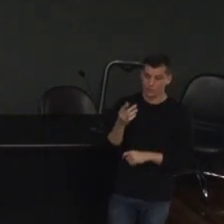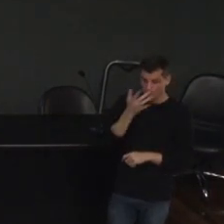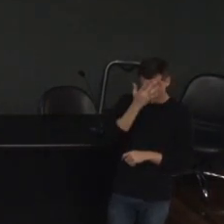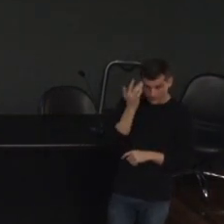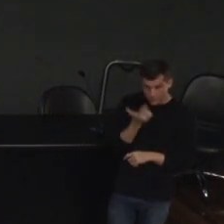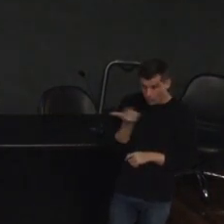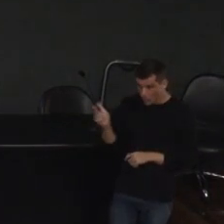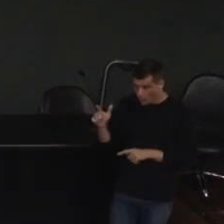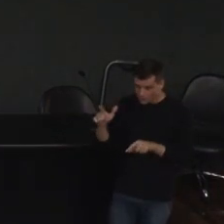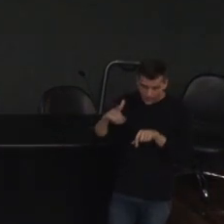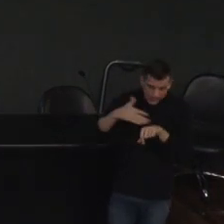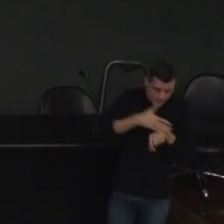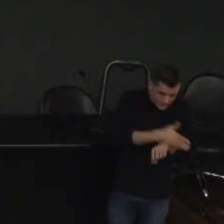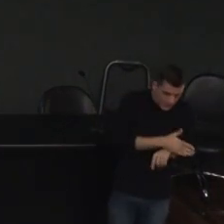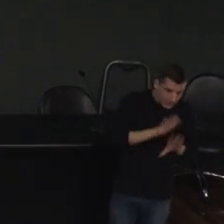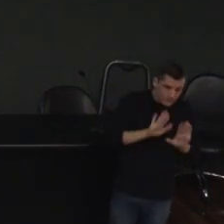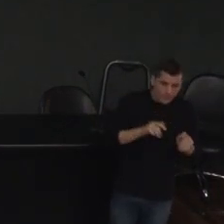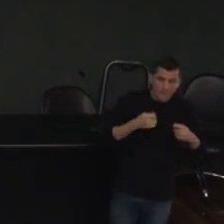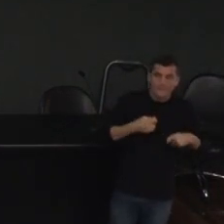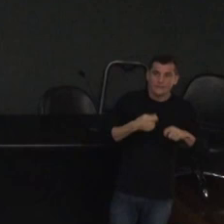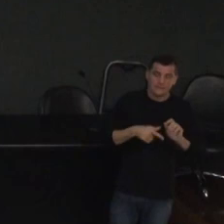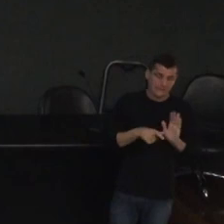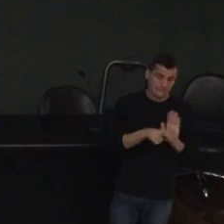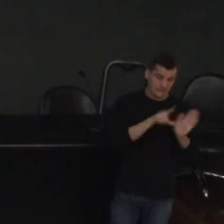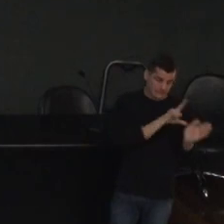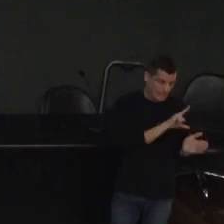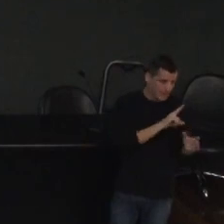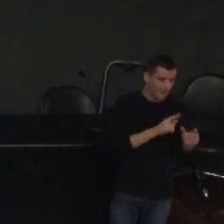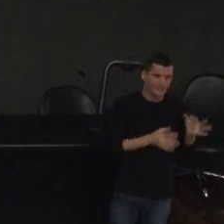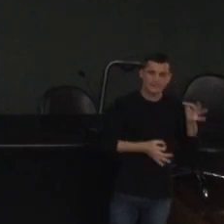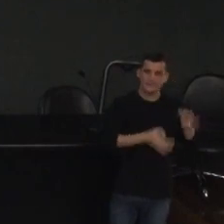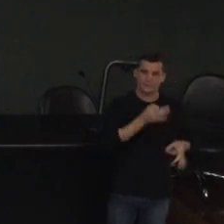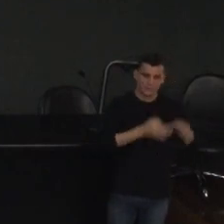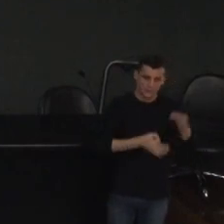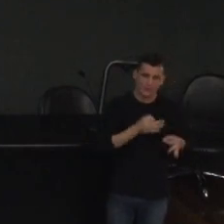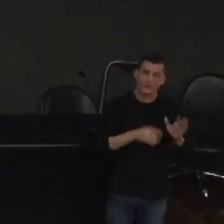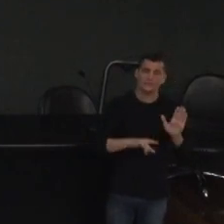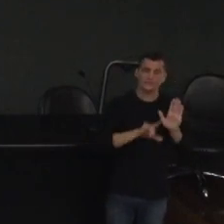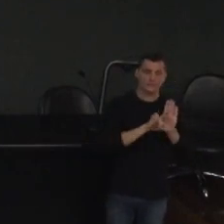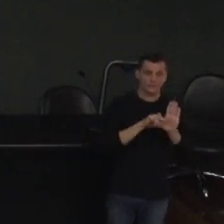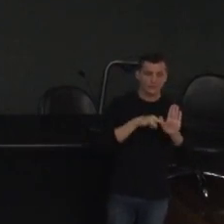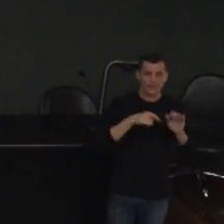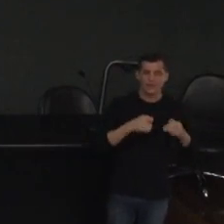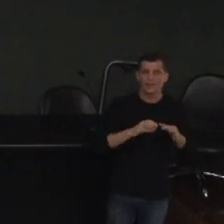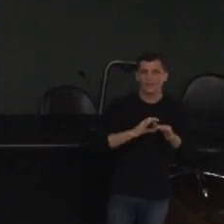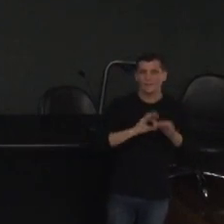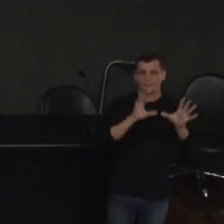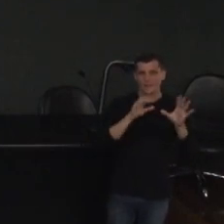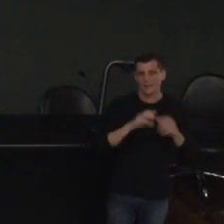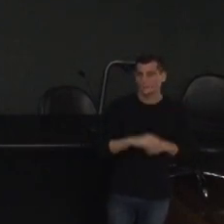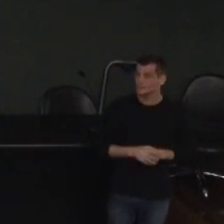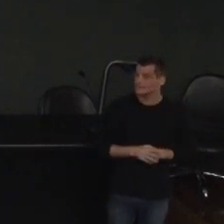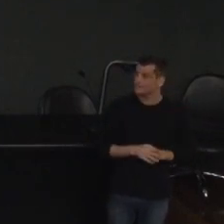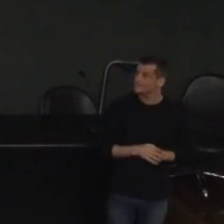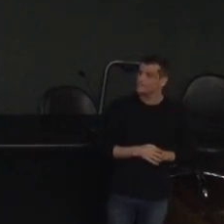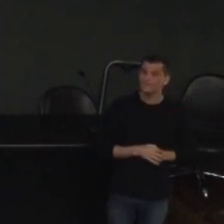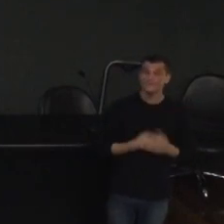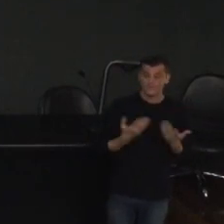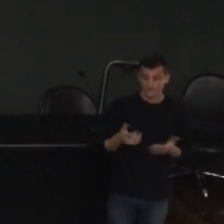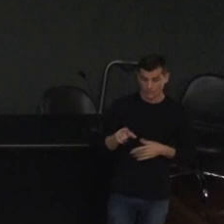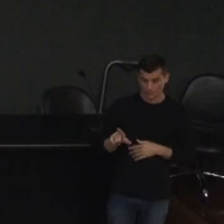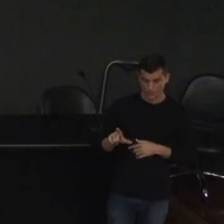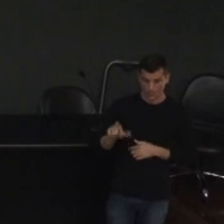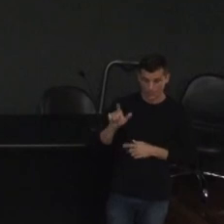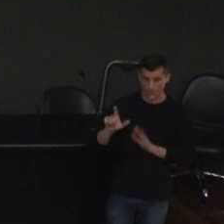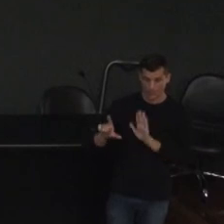diante de previsão legal então a própria lei de acesso à informação em relação a vários aspectos de autoriza